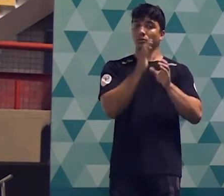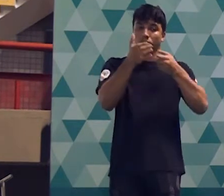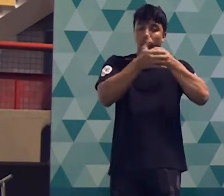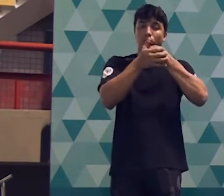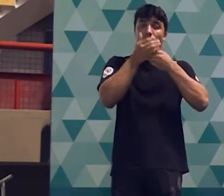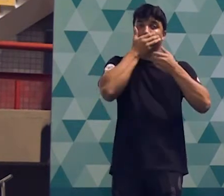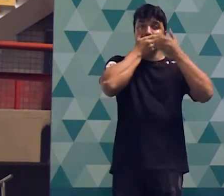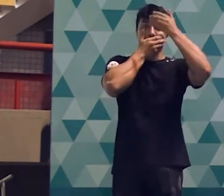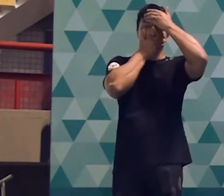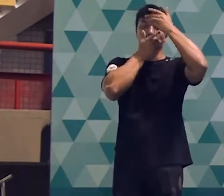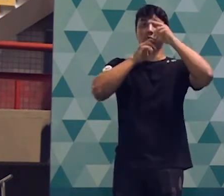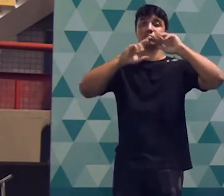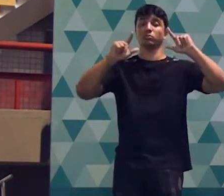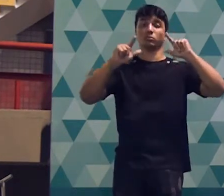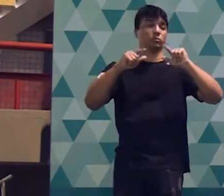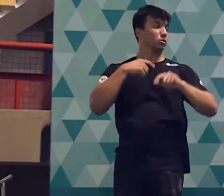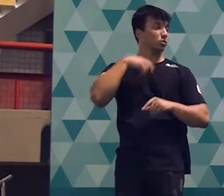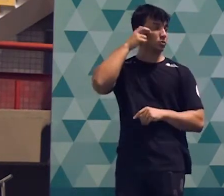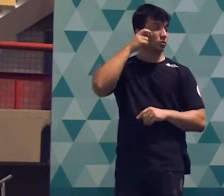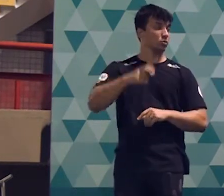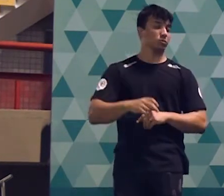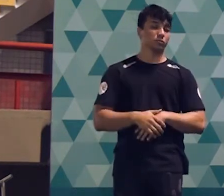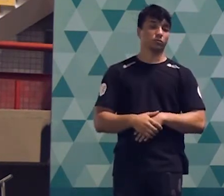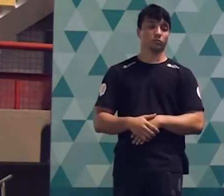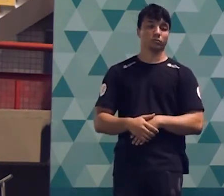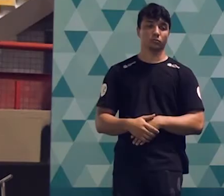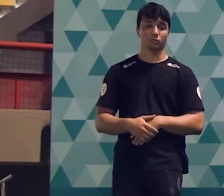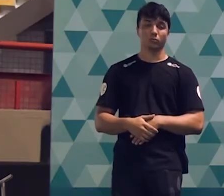é uma questão cultural. Bom,